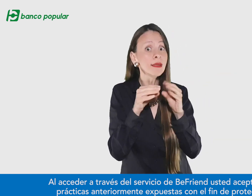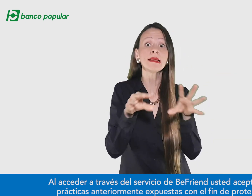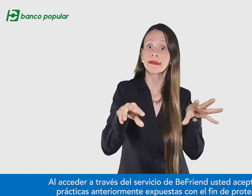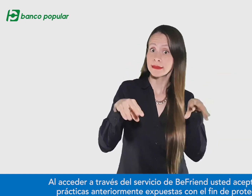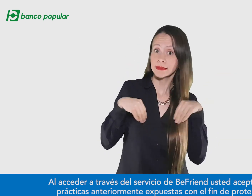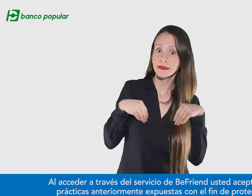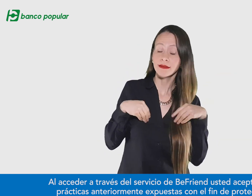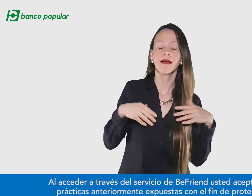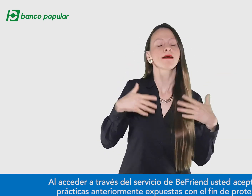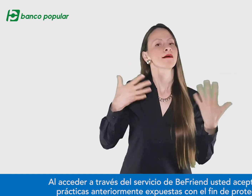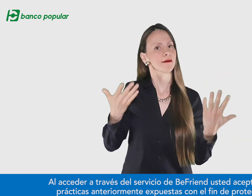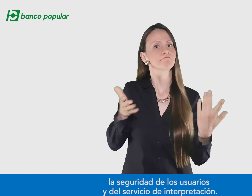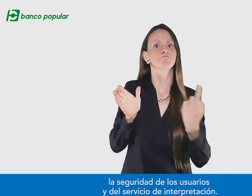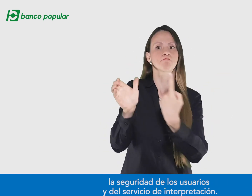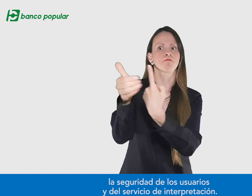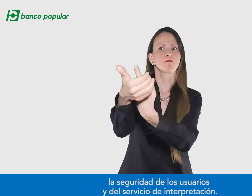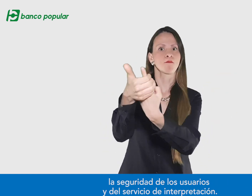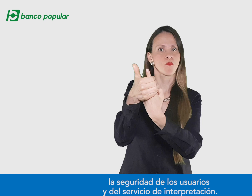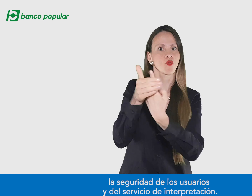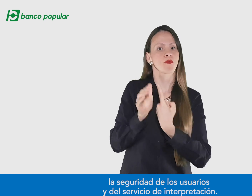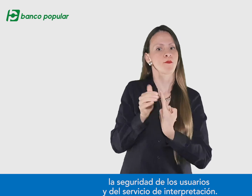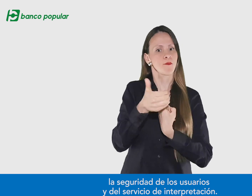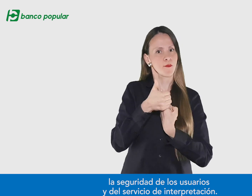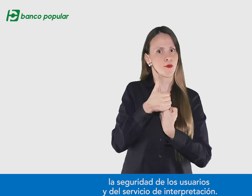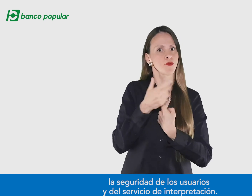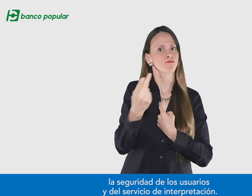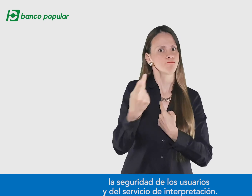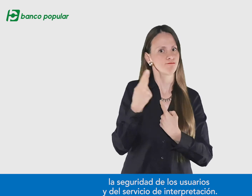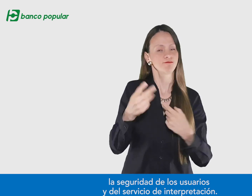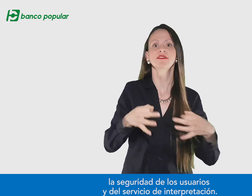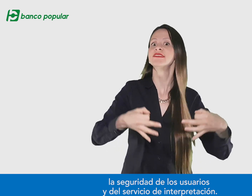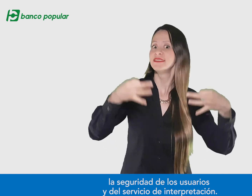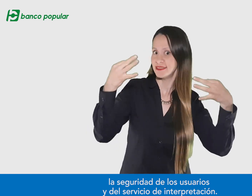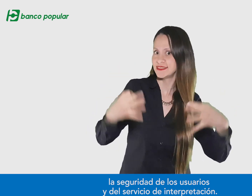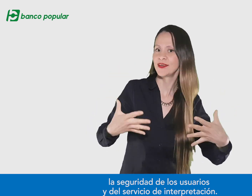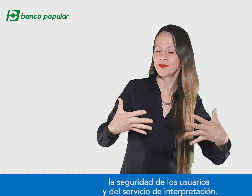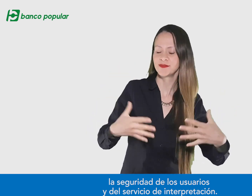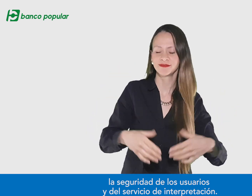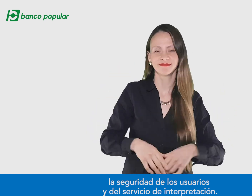expuestas con el fin de proteger la seguridad de los usuarios y del servicio de interpretación.